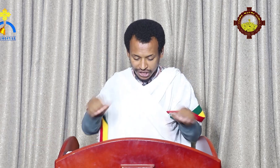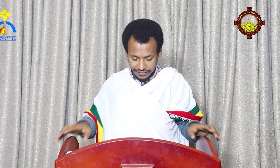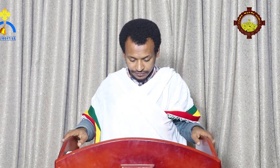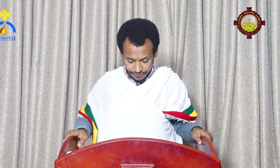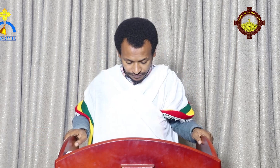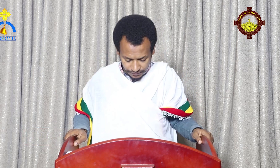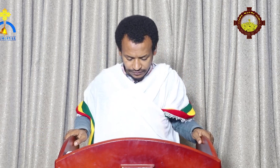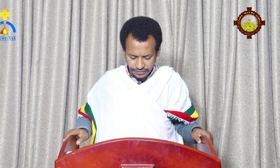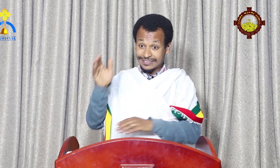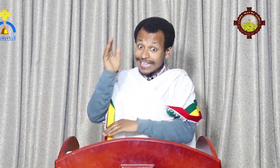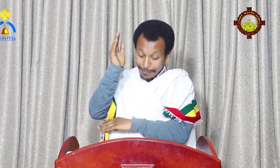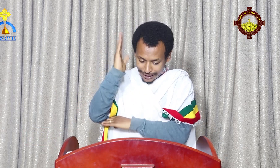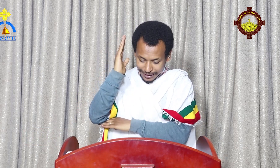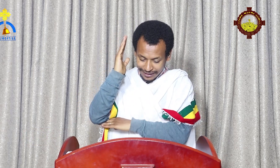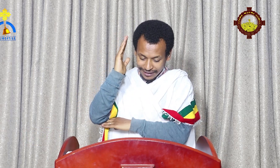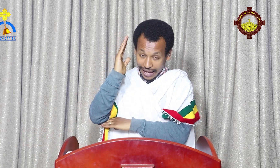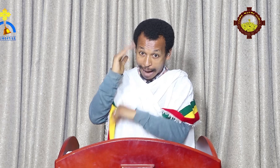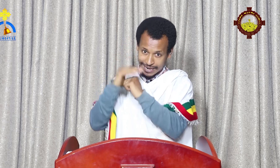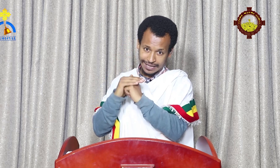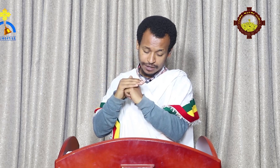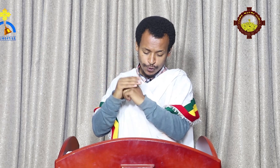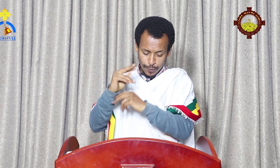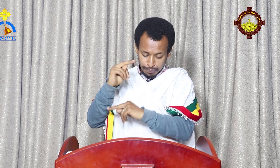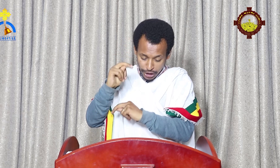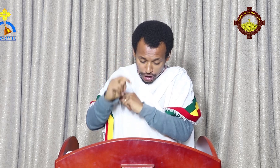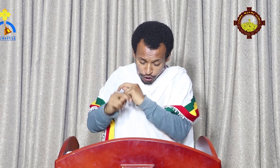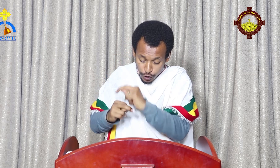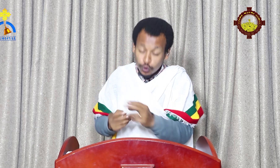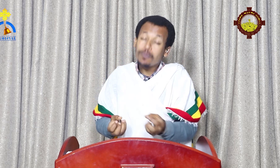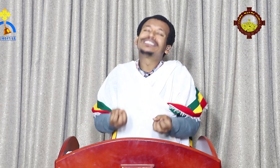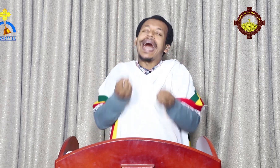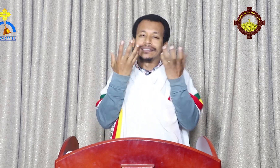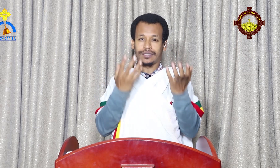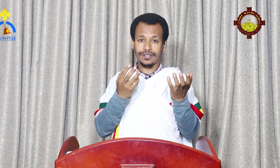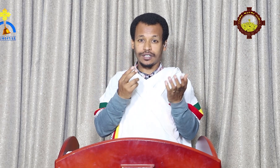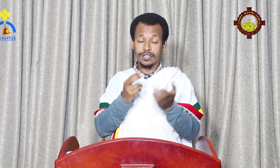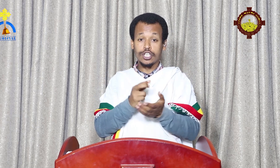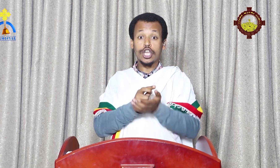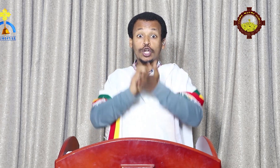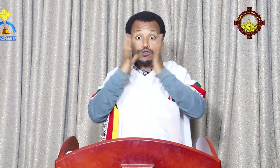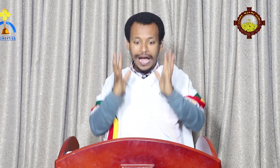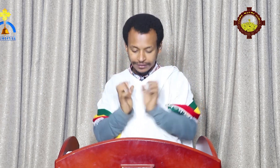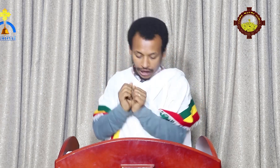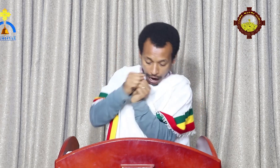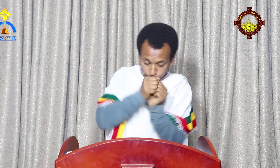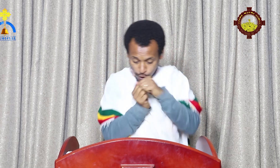ይቻላል። እግዚአብሔር አምላክ በቸርነቱ ብዛት የቅዱሳን ተጋድሎ